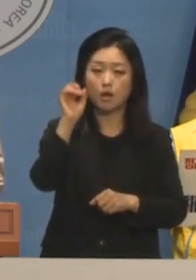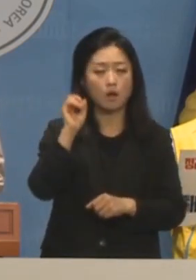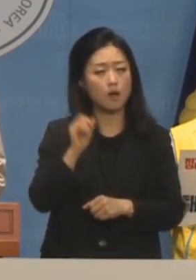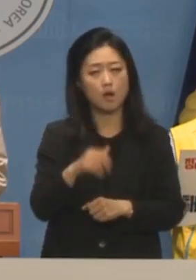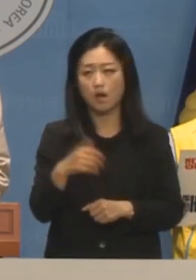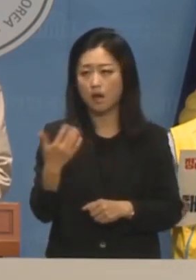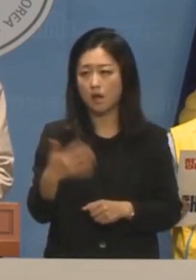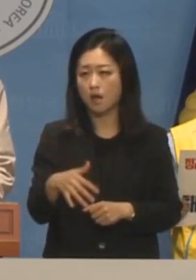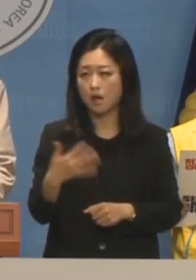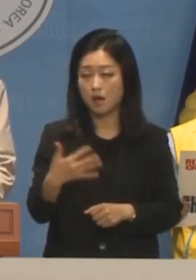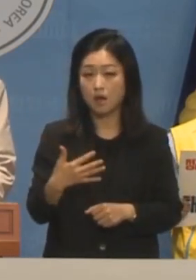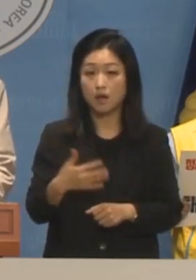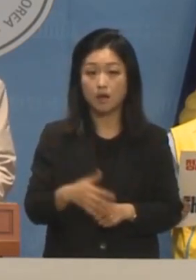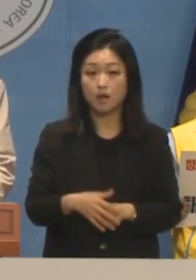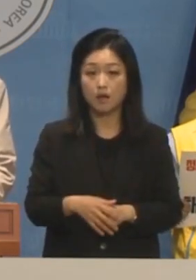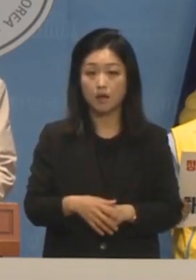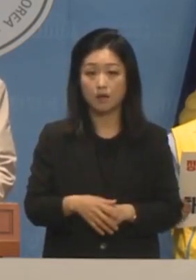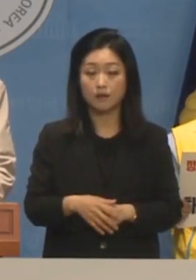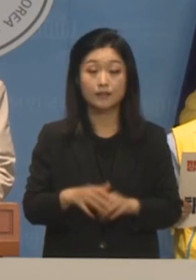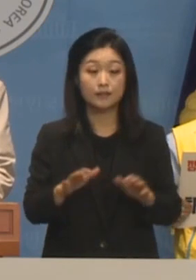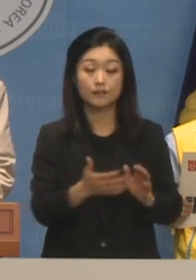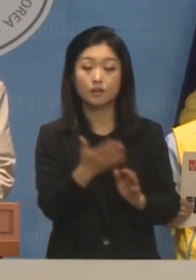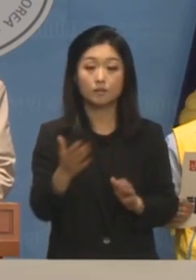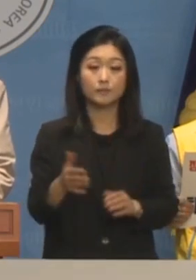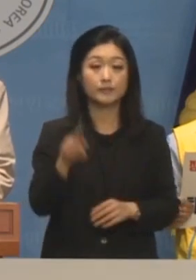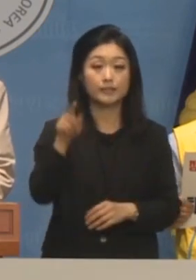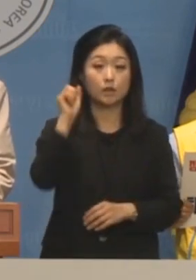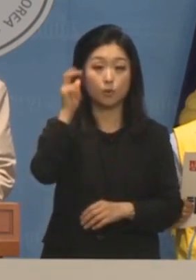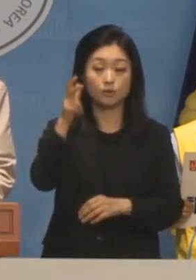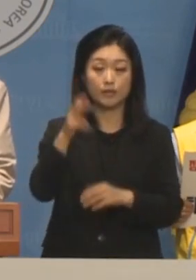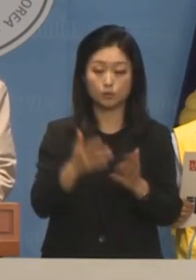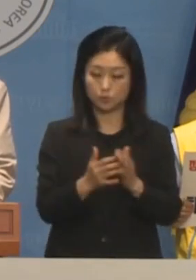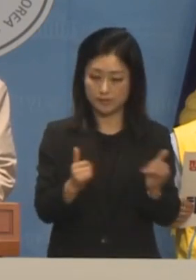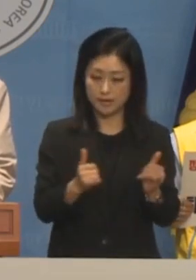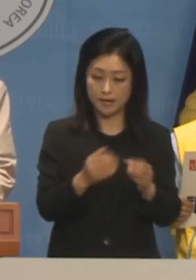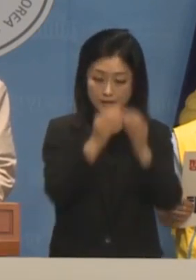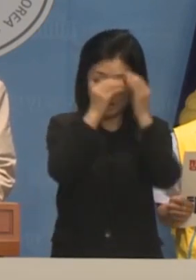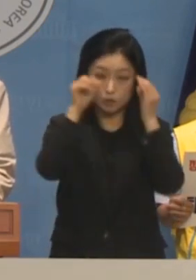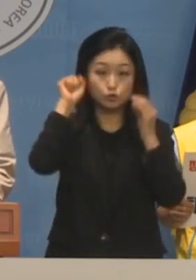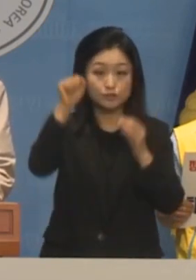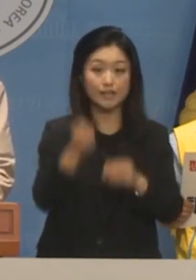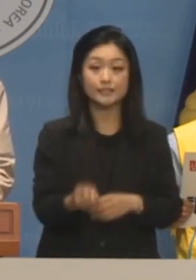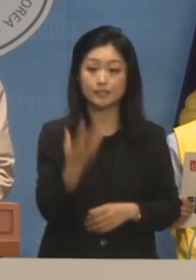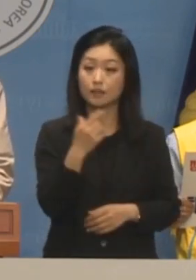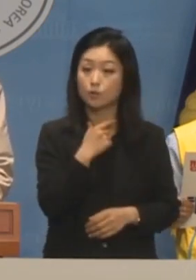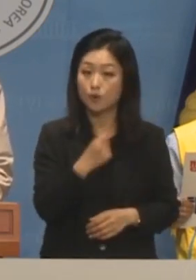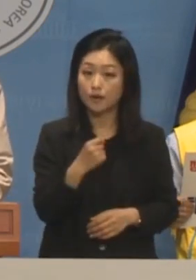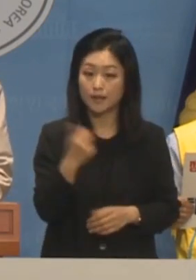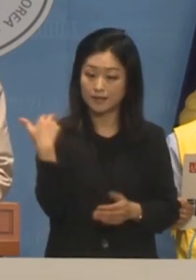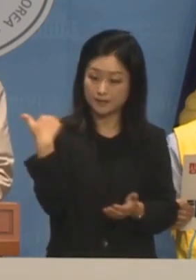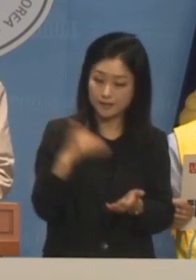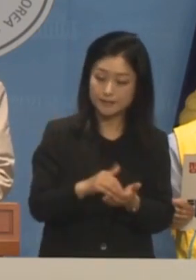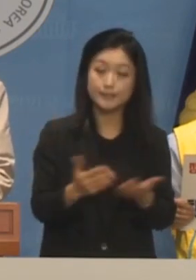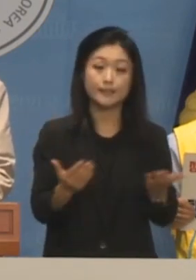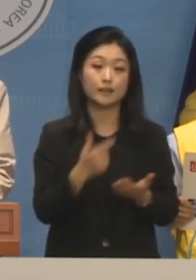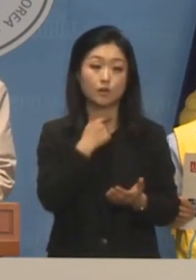거라고 기대하면서 말입니다. 우리는 세종호텔 노동자들의 투쟁이 승리하고 현장으로 돌아가는 날까지 함께 싸울